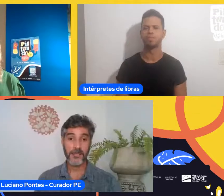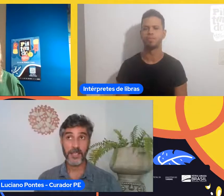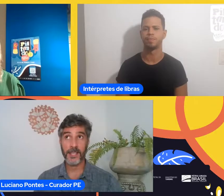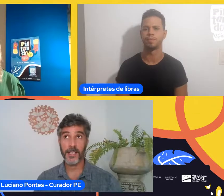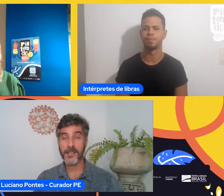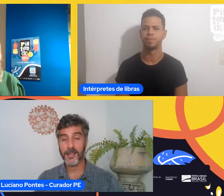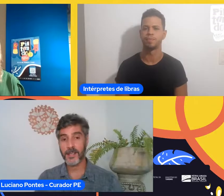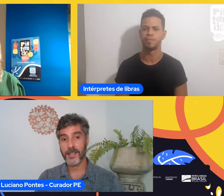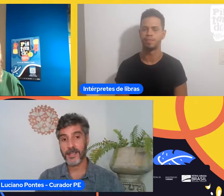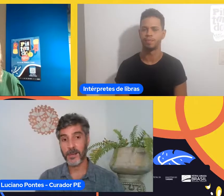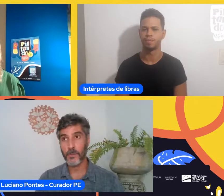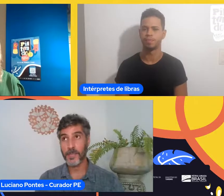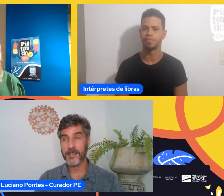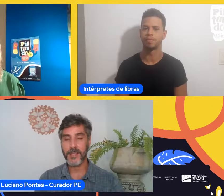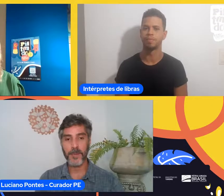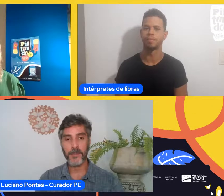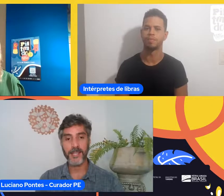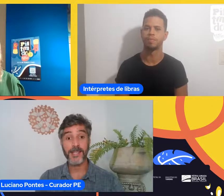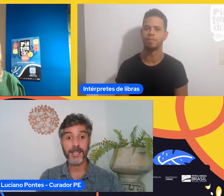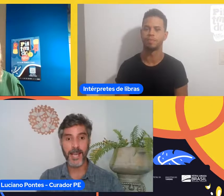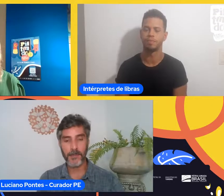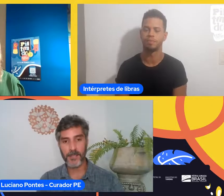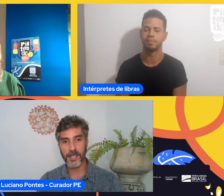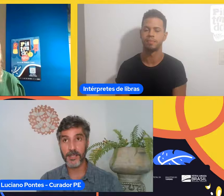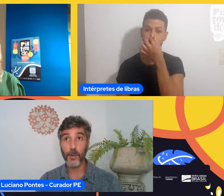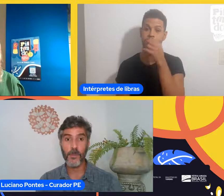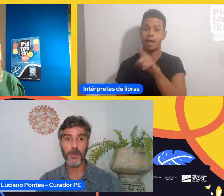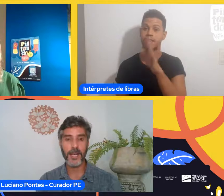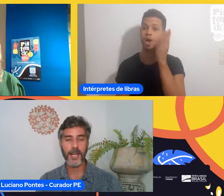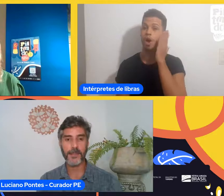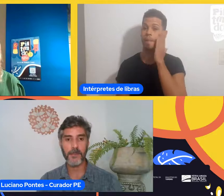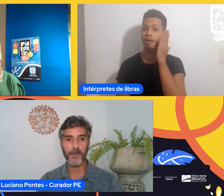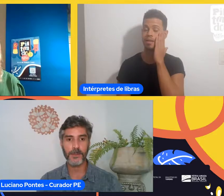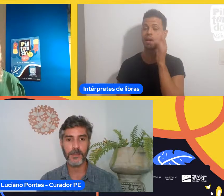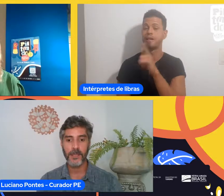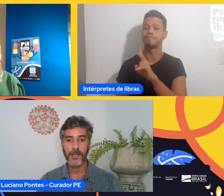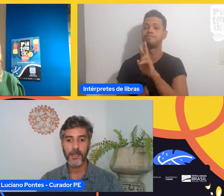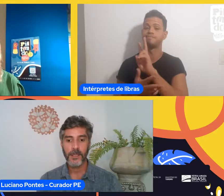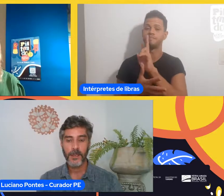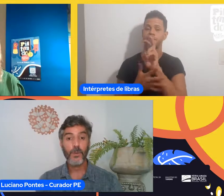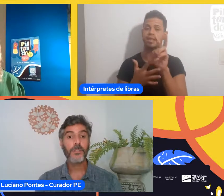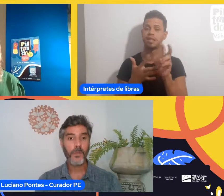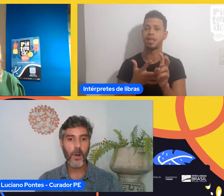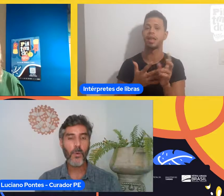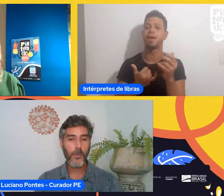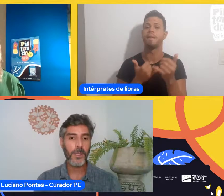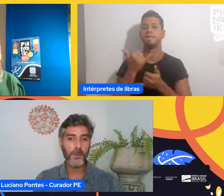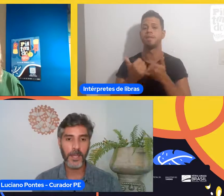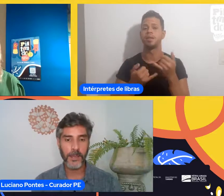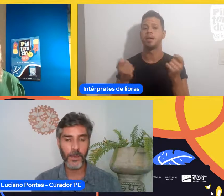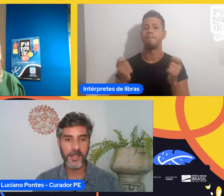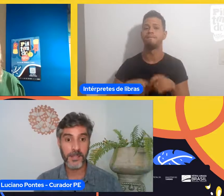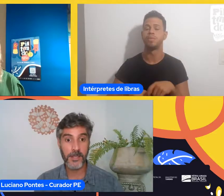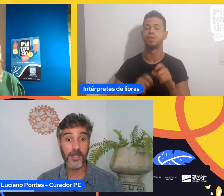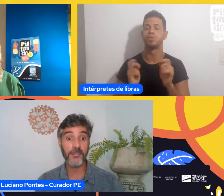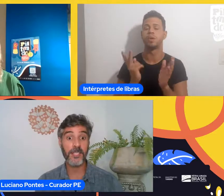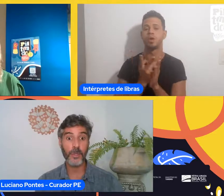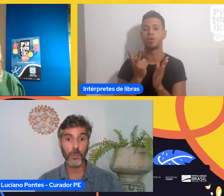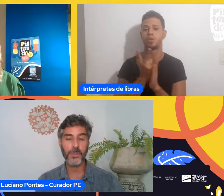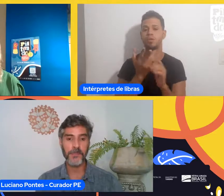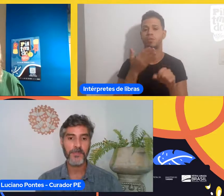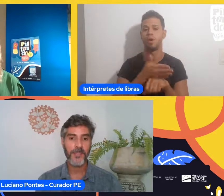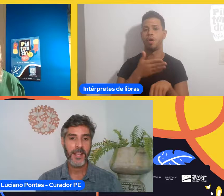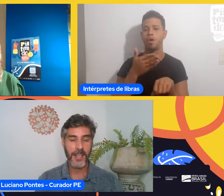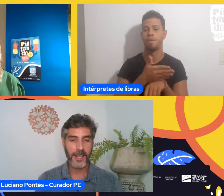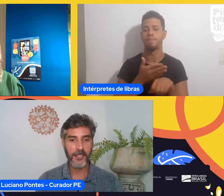Que maravilha, né? Essa compreensão mesmo das etapas, né? E de como brincar também pode continuar ocupando, né, o exercício da